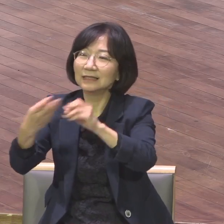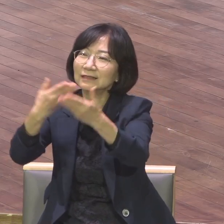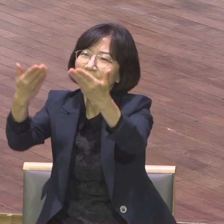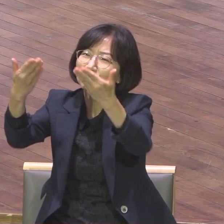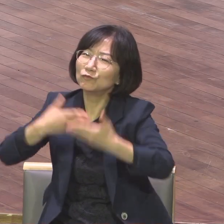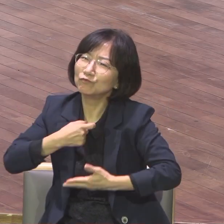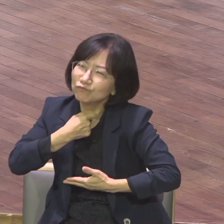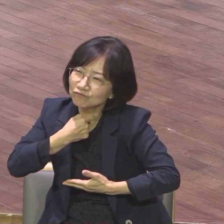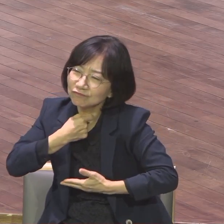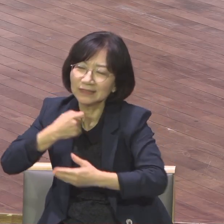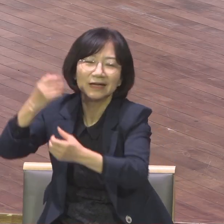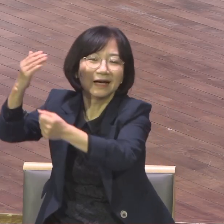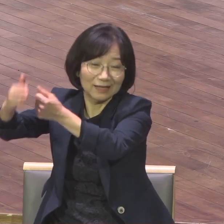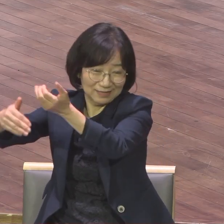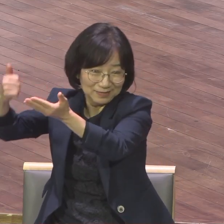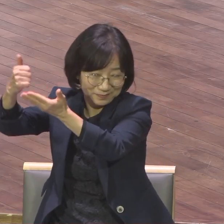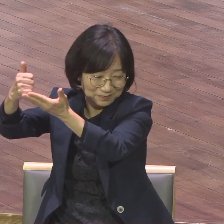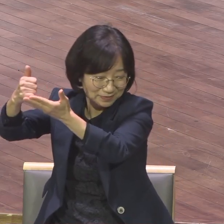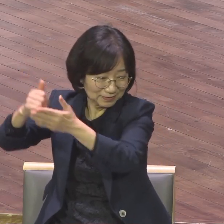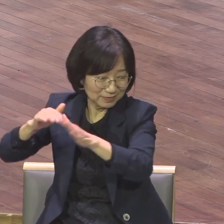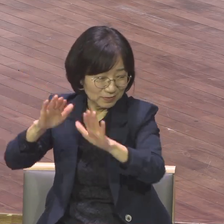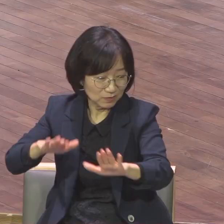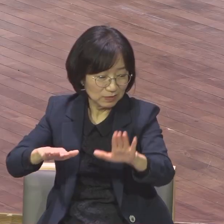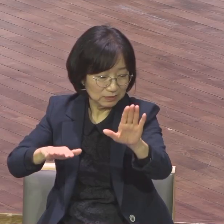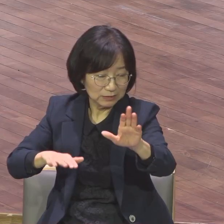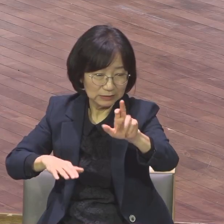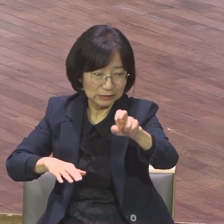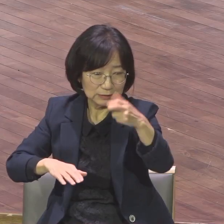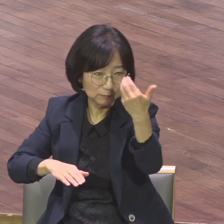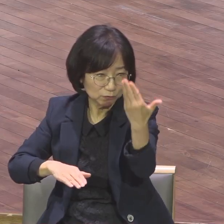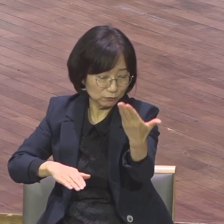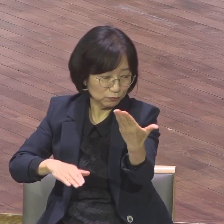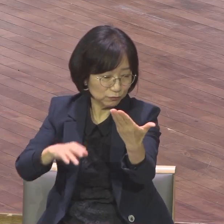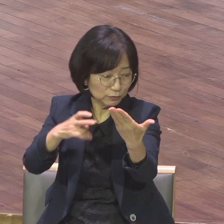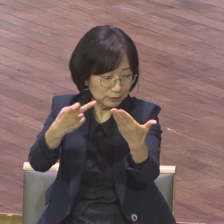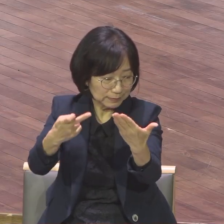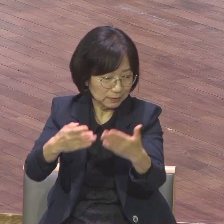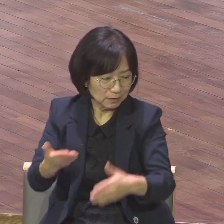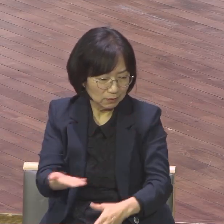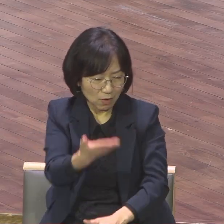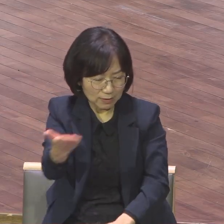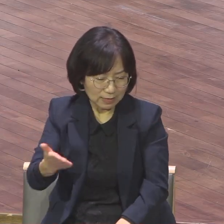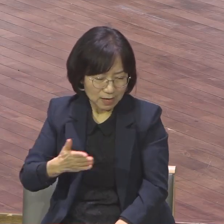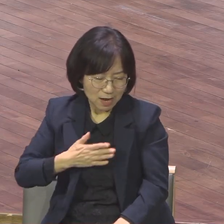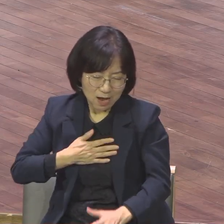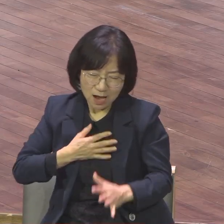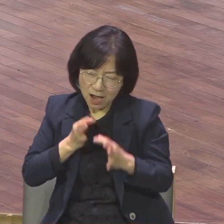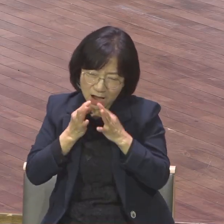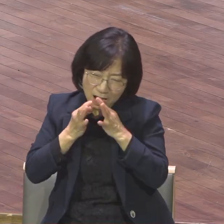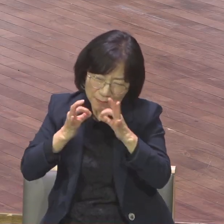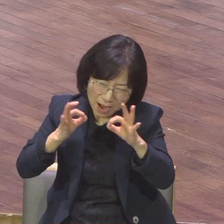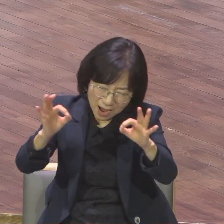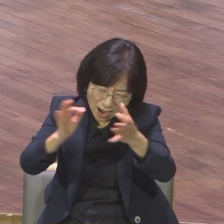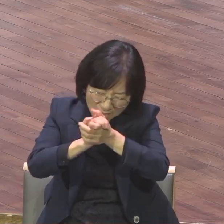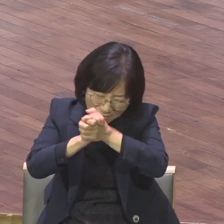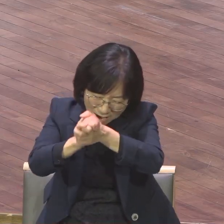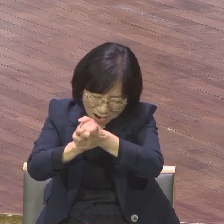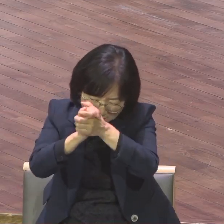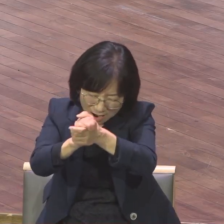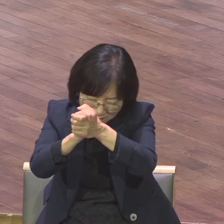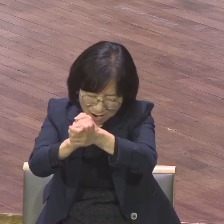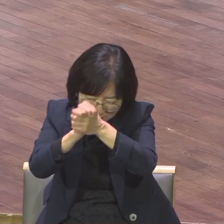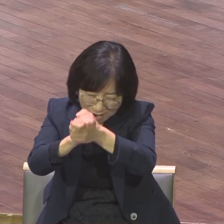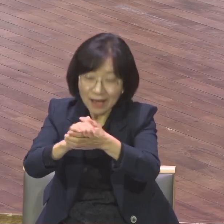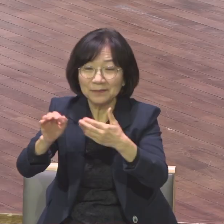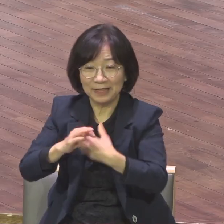원하시는 하나님 12절 봅니다. 너희가 내게 부르짖으며 내게 와서 기도하면 내가